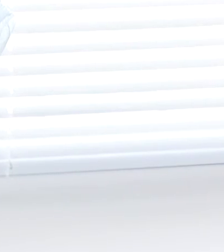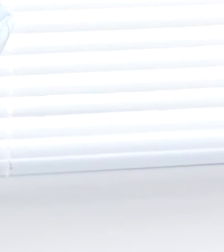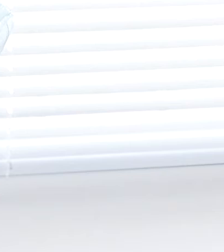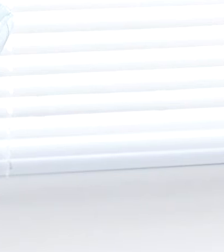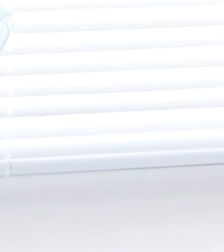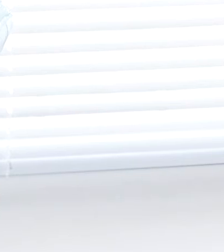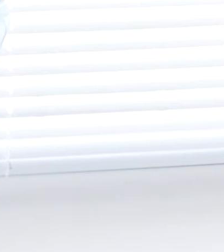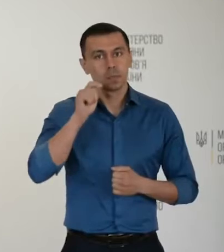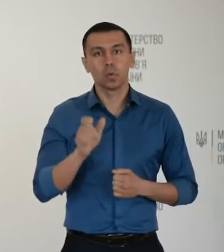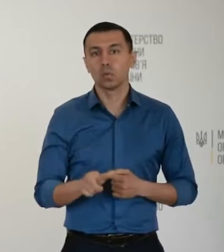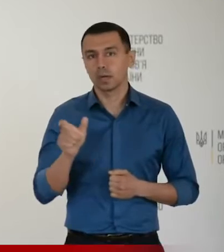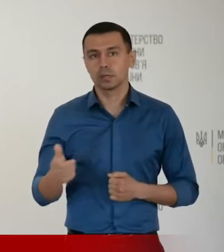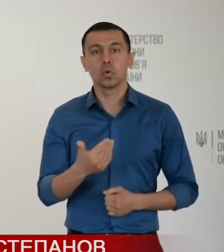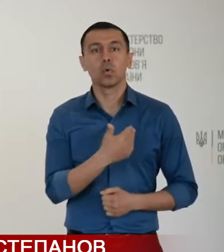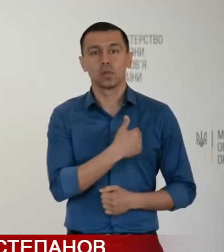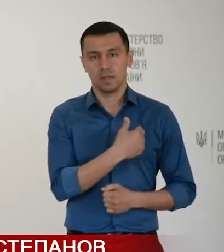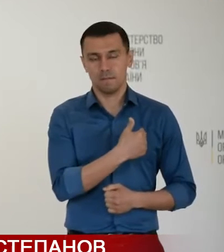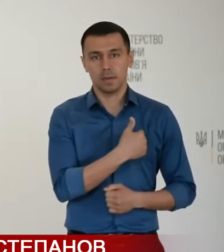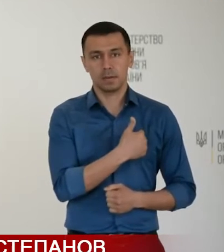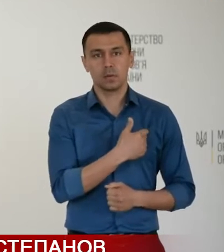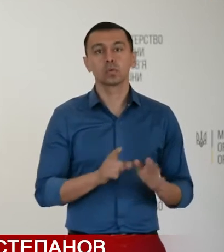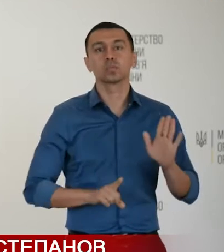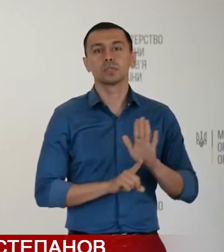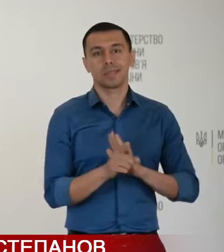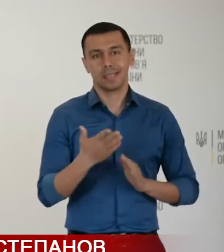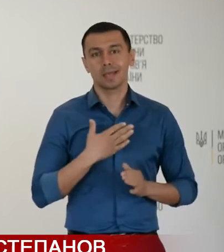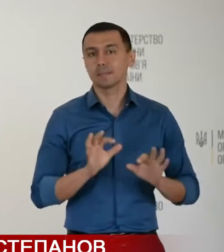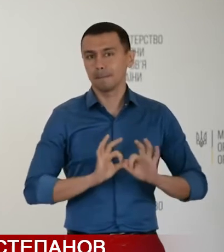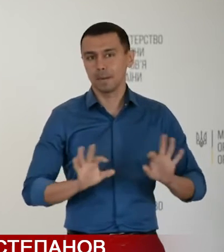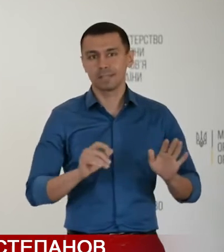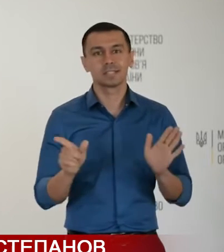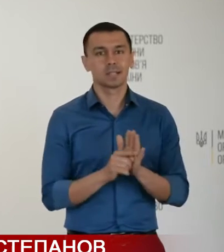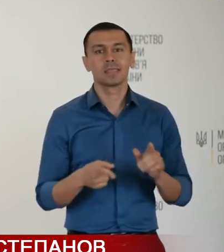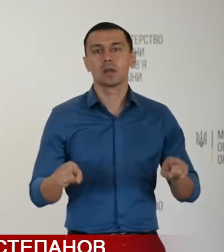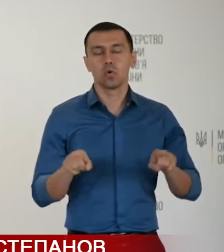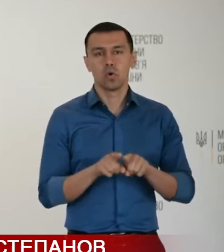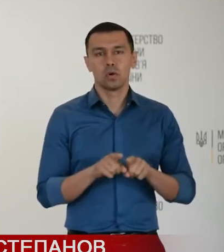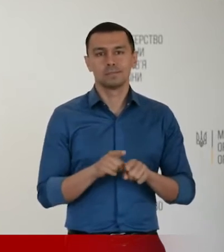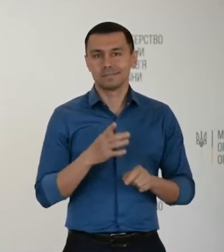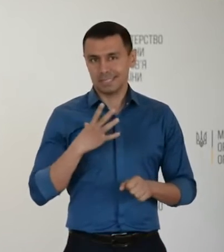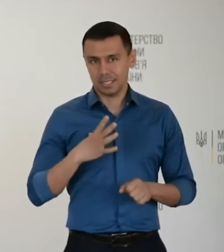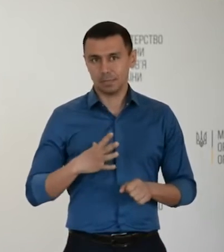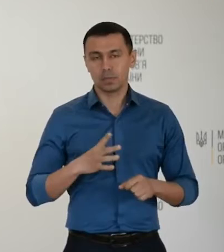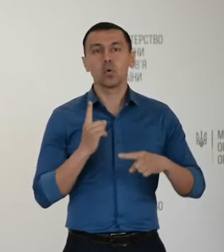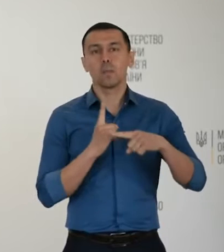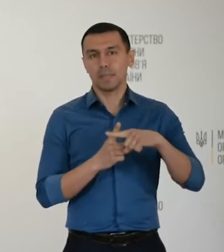хвилі коронавірусу. Хотів би розпочати наш брифінг з такого стриманого